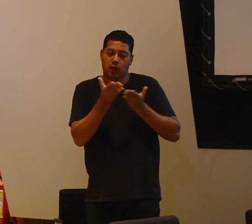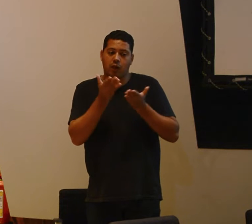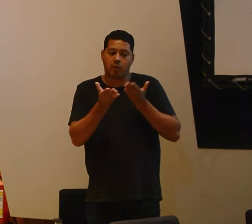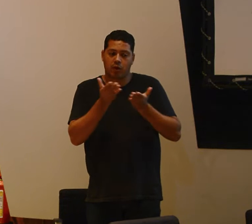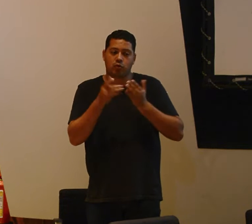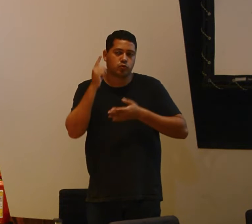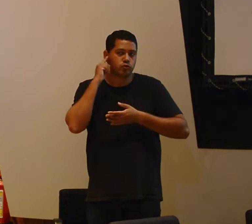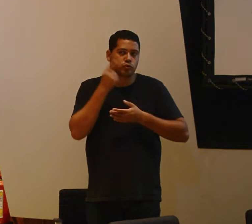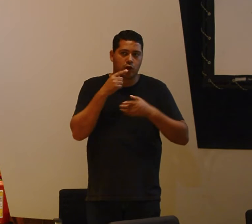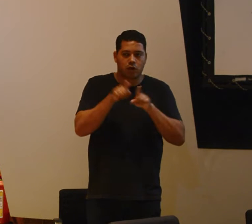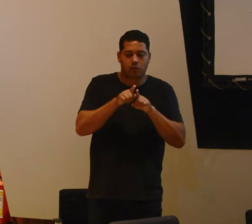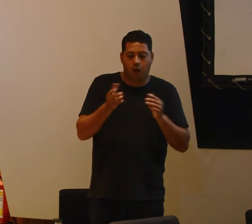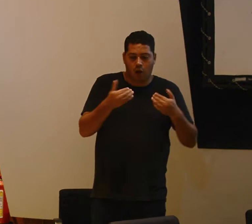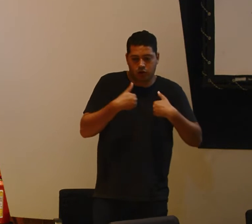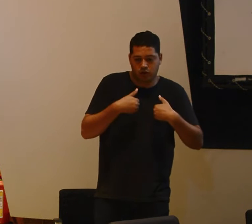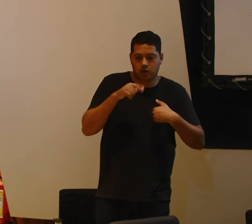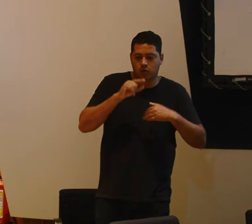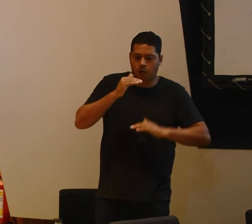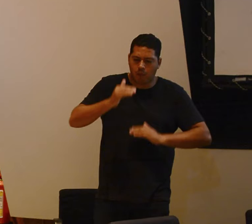de surdez e transtorno do espectro autista é um